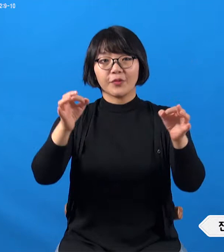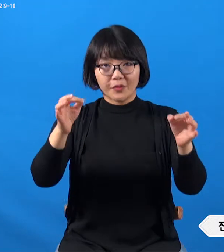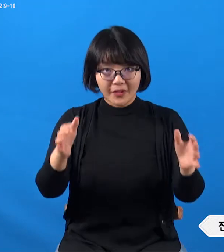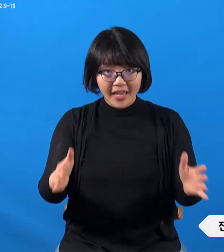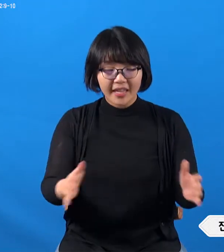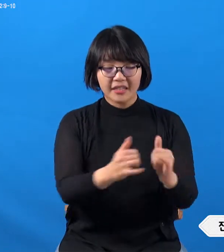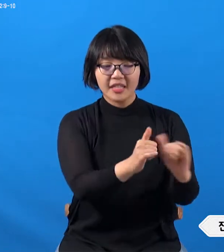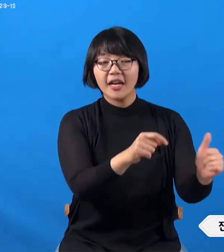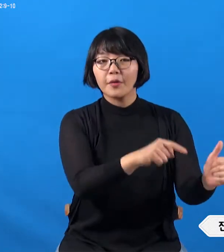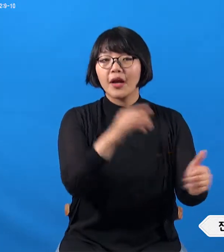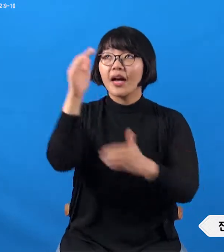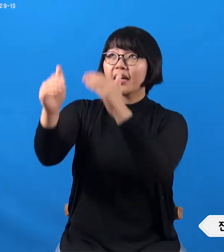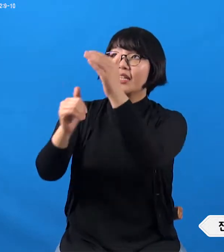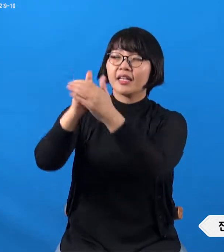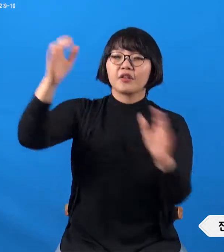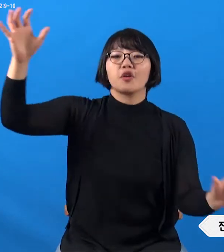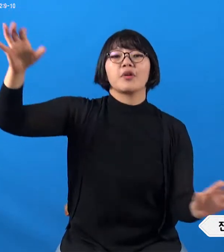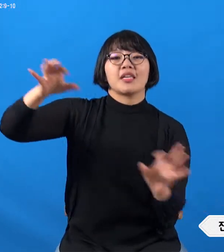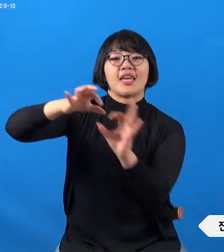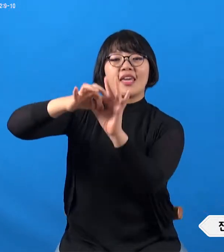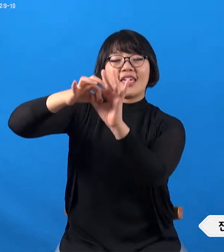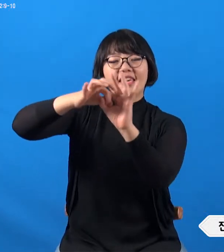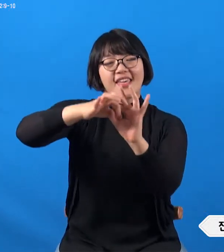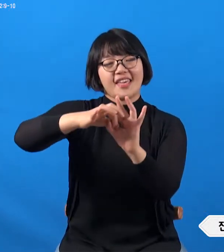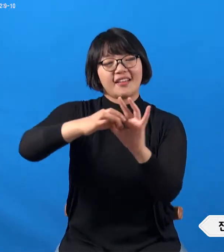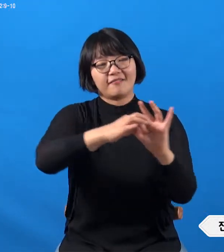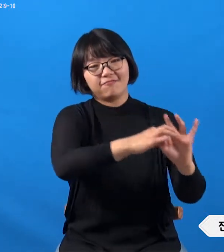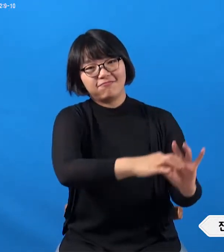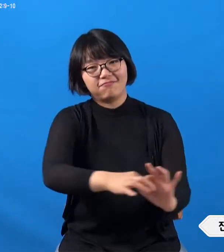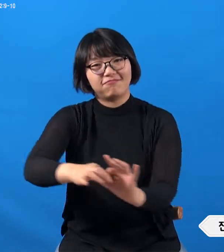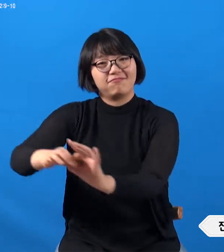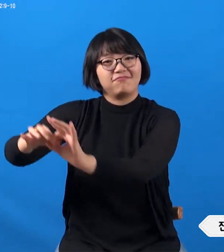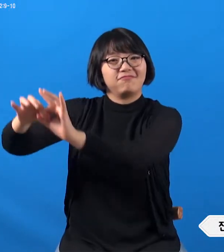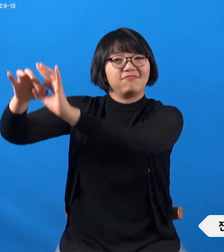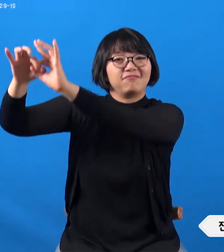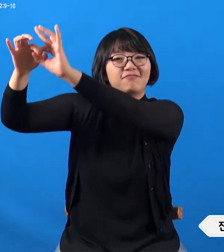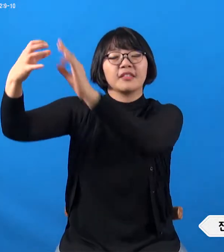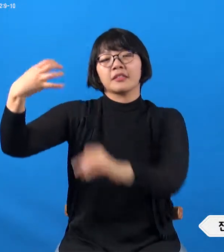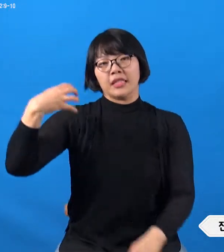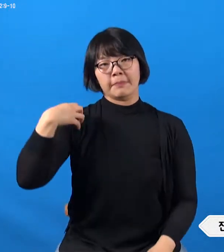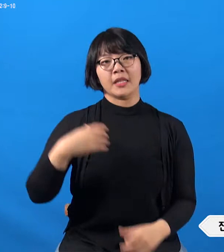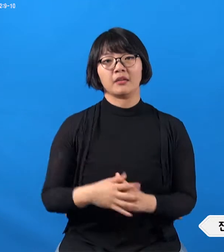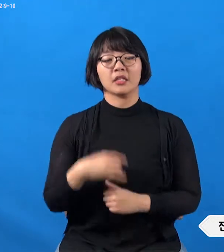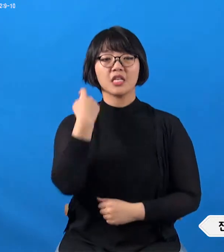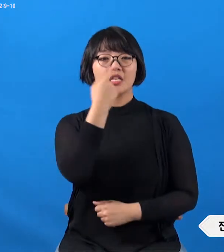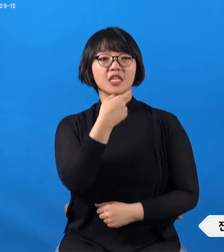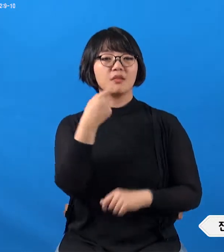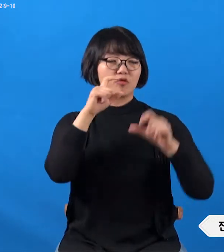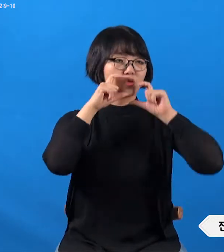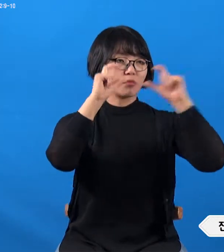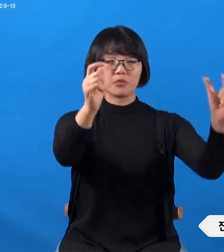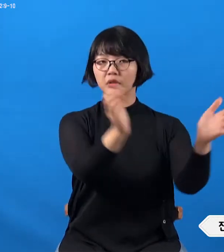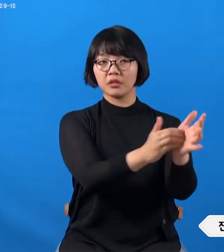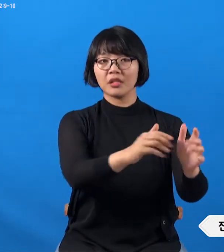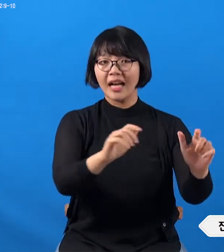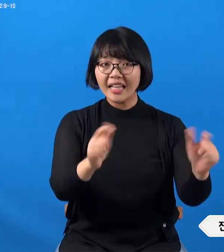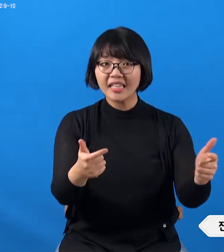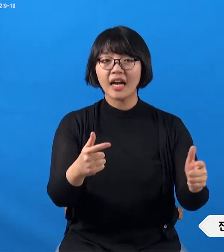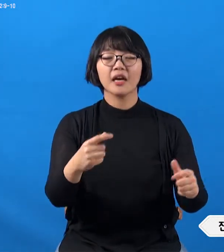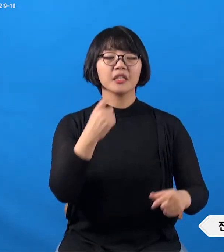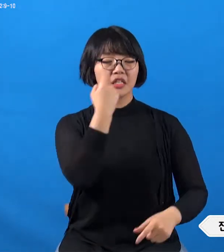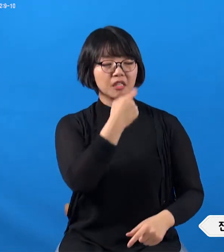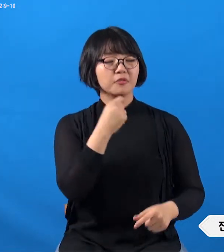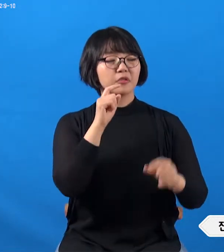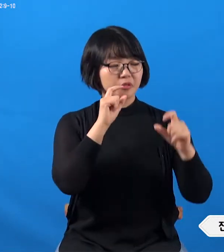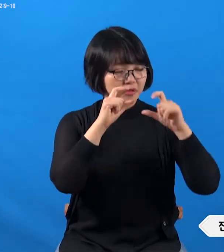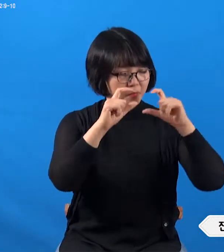제사장의 역할 선포하라 라고 말씀합니다. 말로 선포뿐만이 아니라 삶으로 선포하는